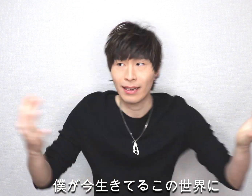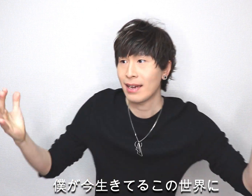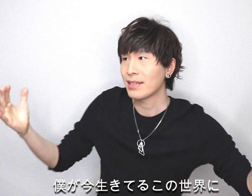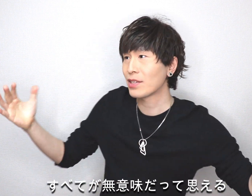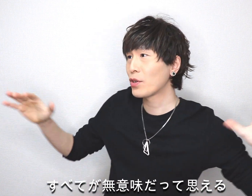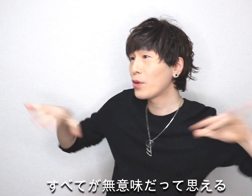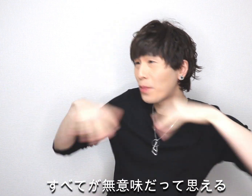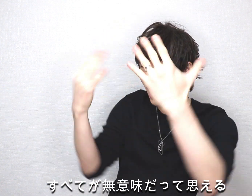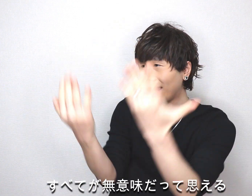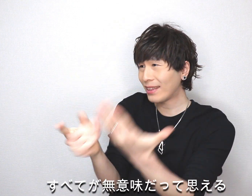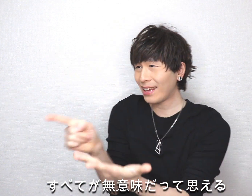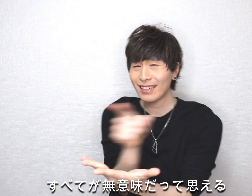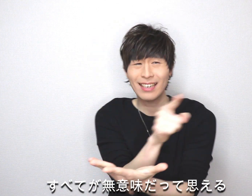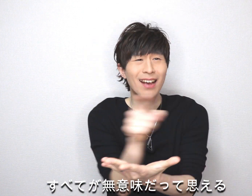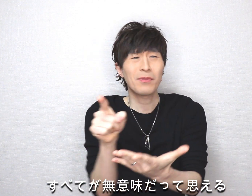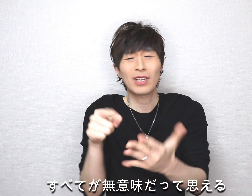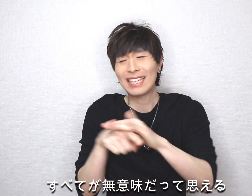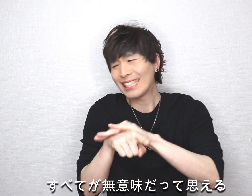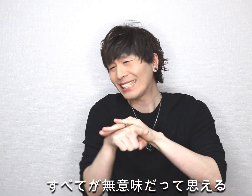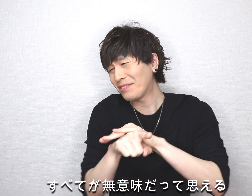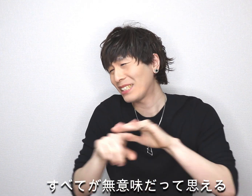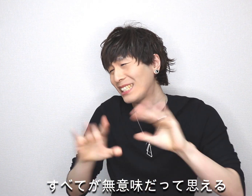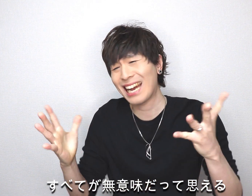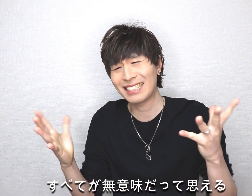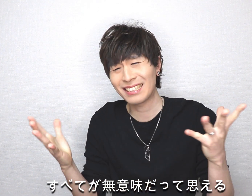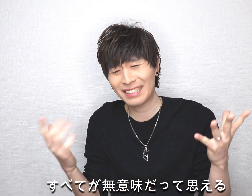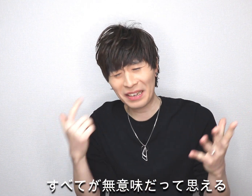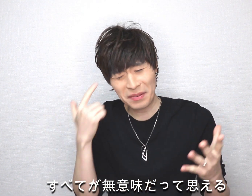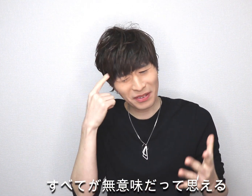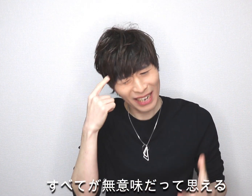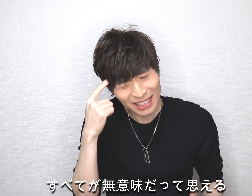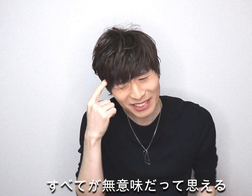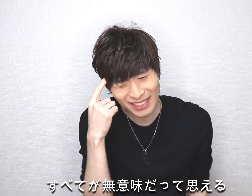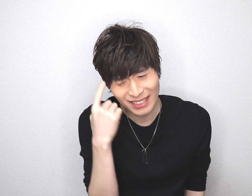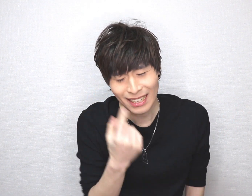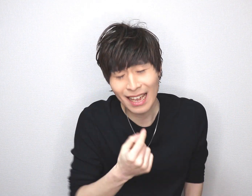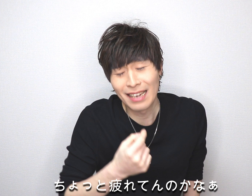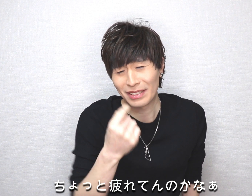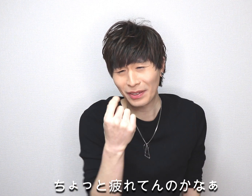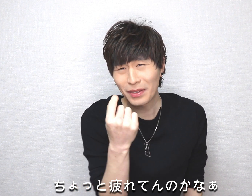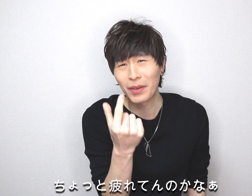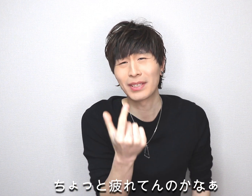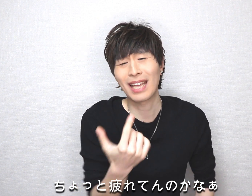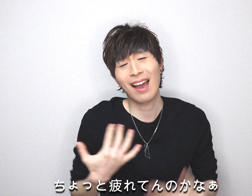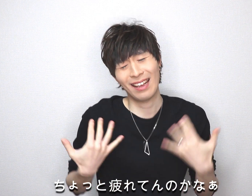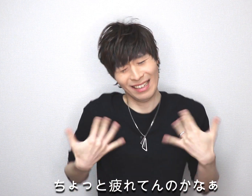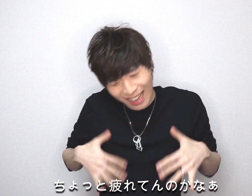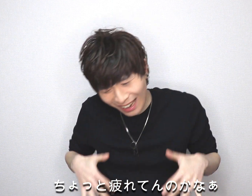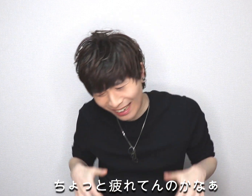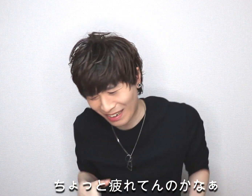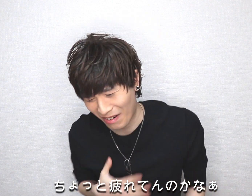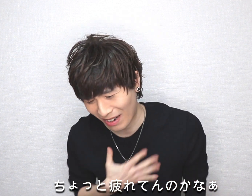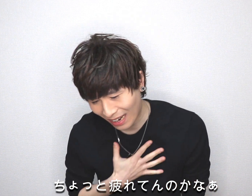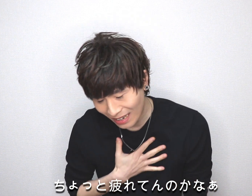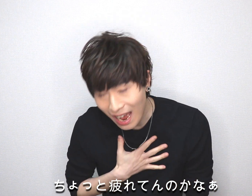に全てが無意味だって思える。ちょっと疲れてんのかな。